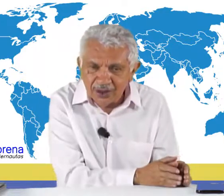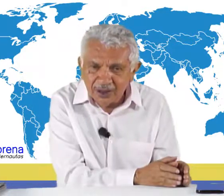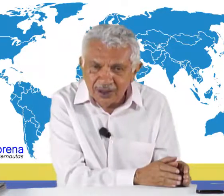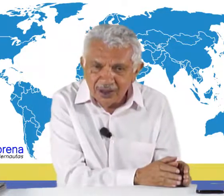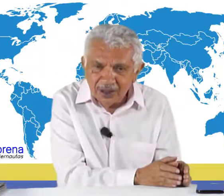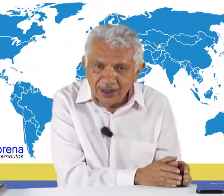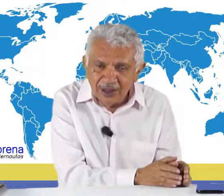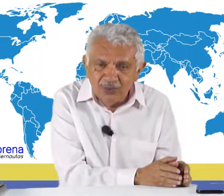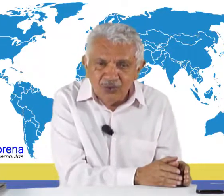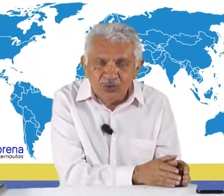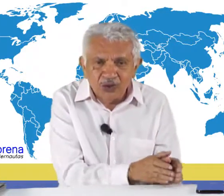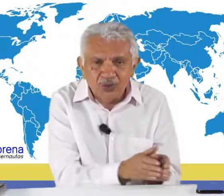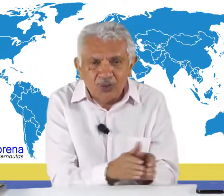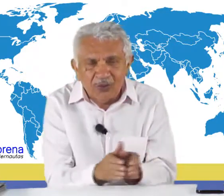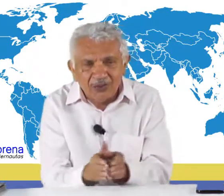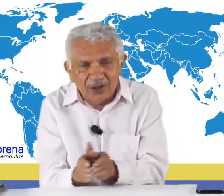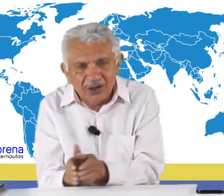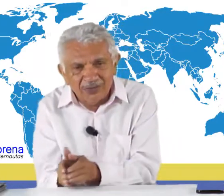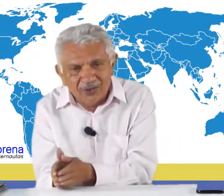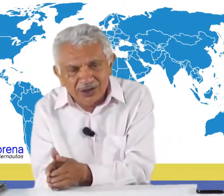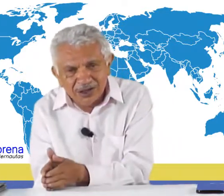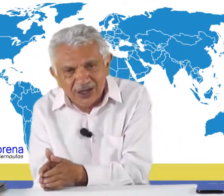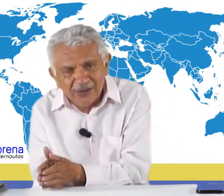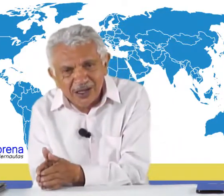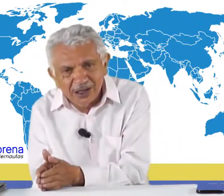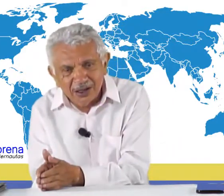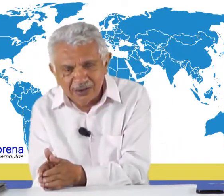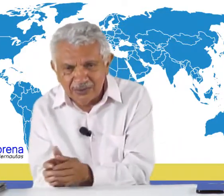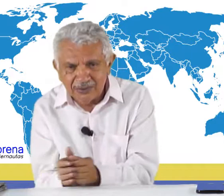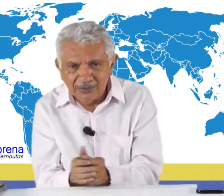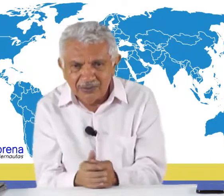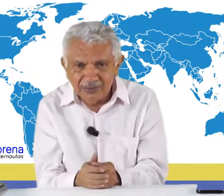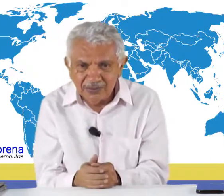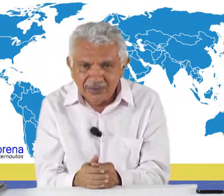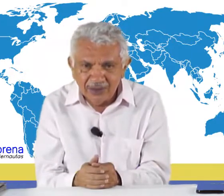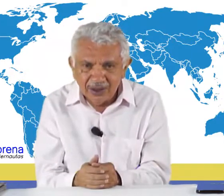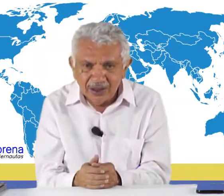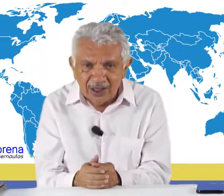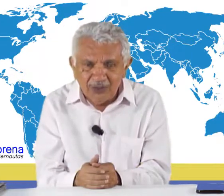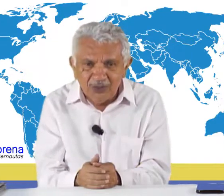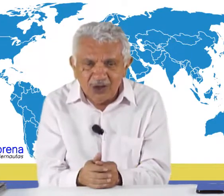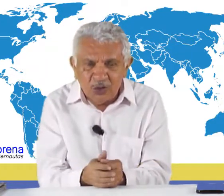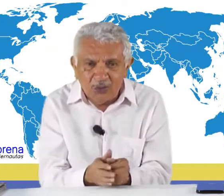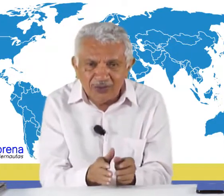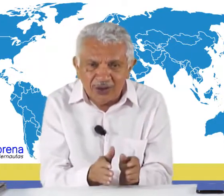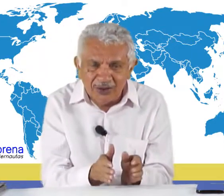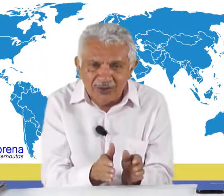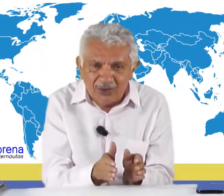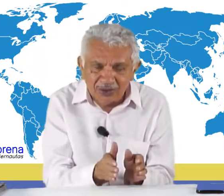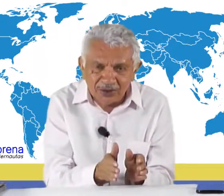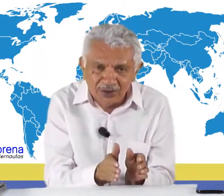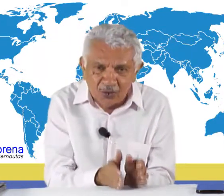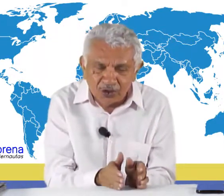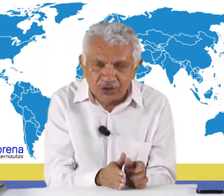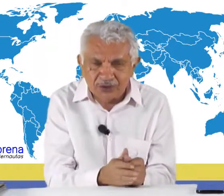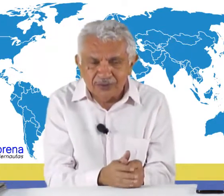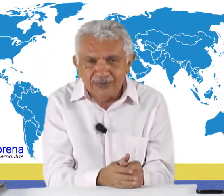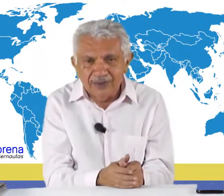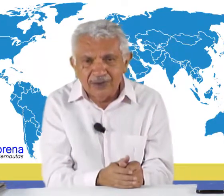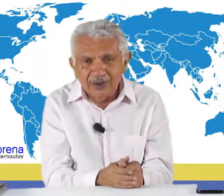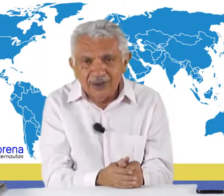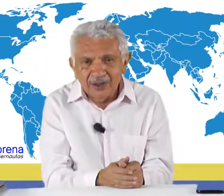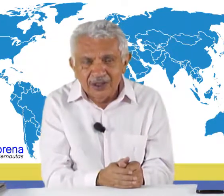ontem, e muito menos preocupado com aquilo que vai acontecer amanhã. Está muito mais preocupado com aquilo que vai acontecer